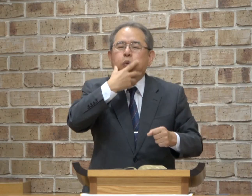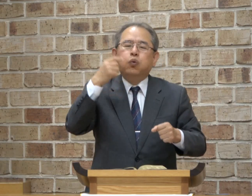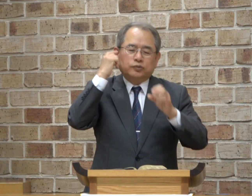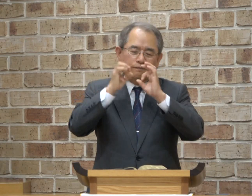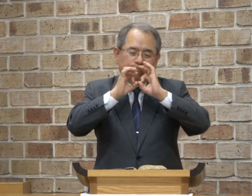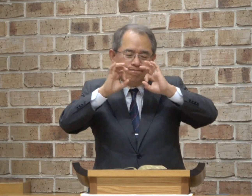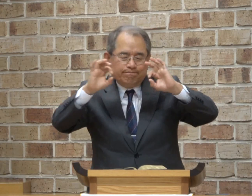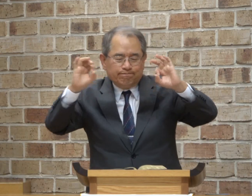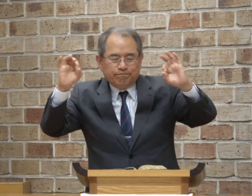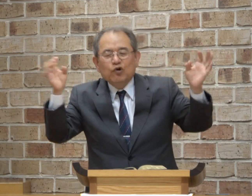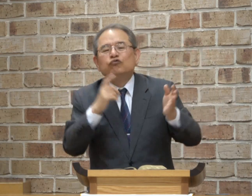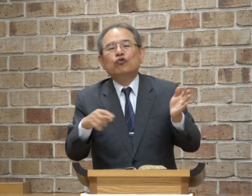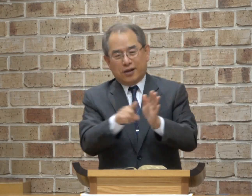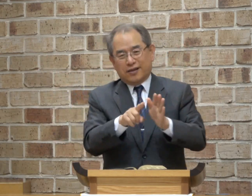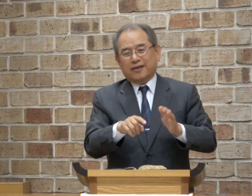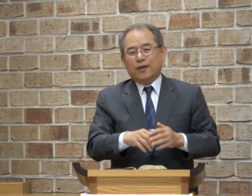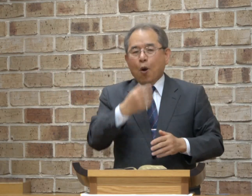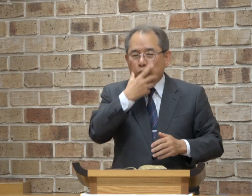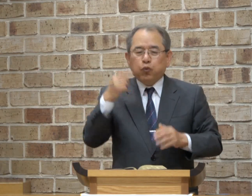성령의 충만함을 받은 목적은